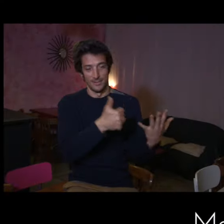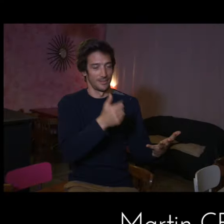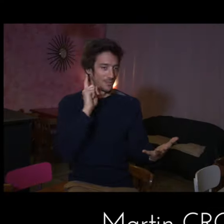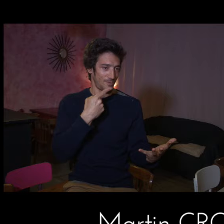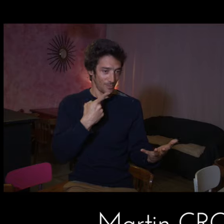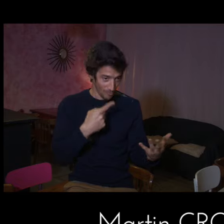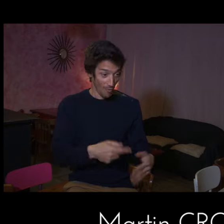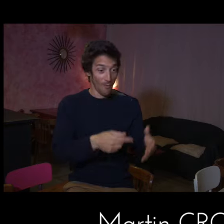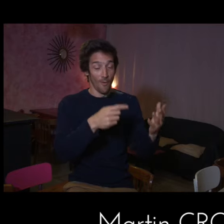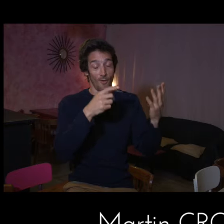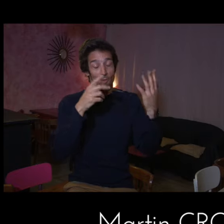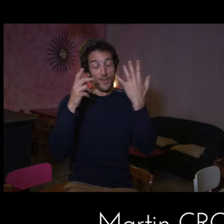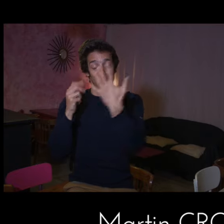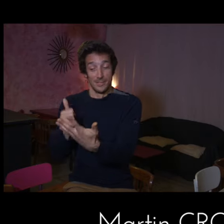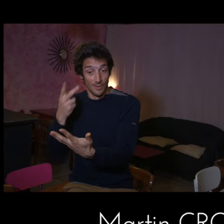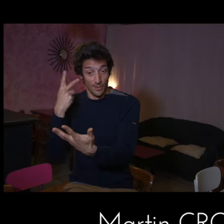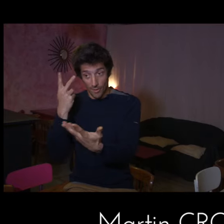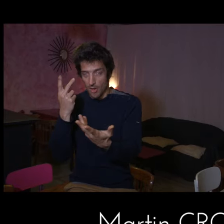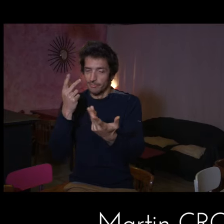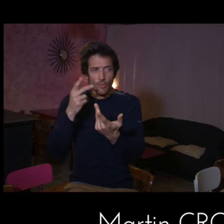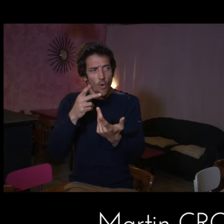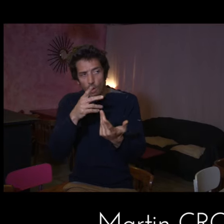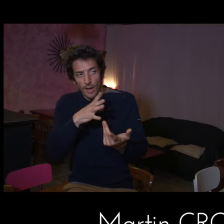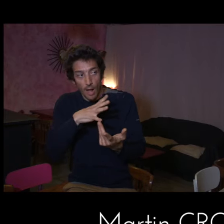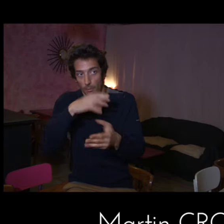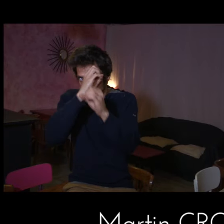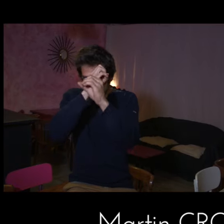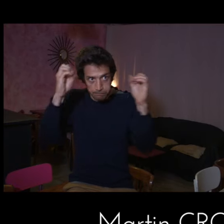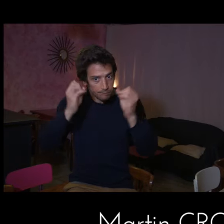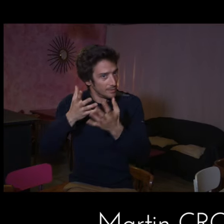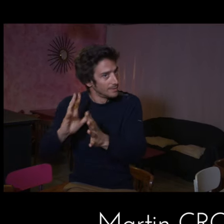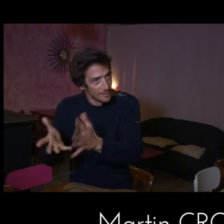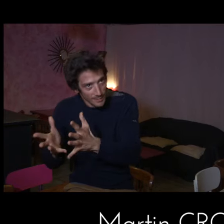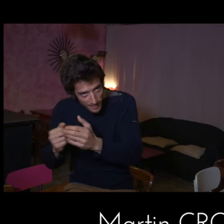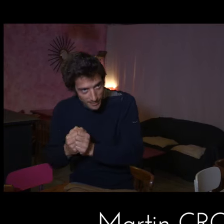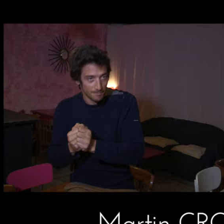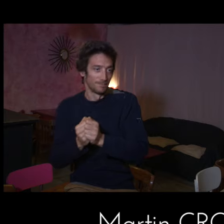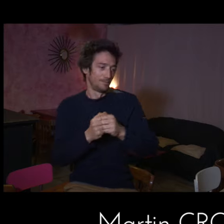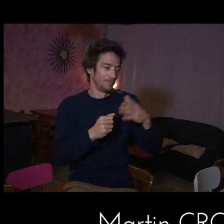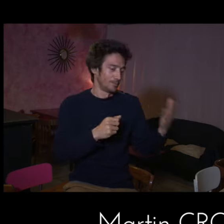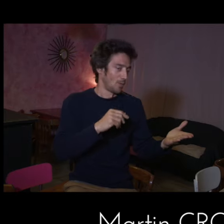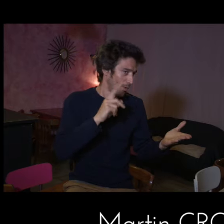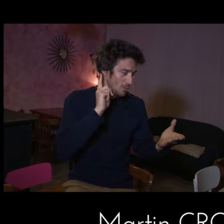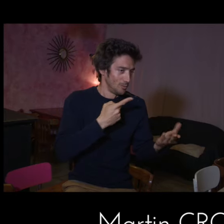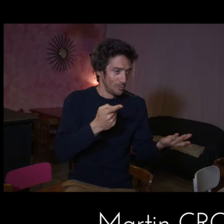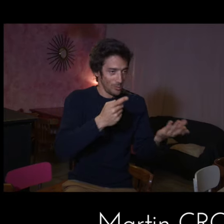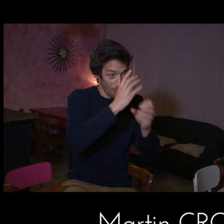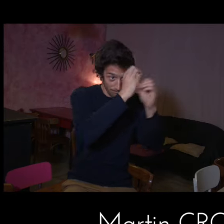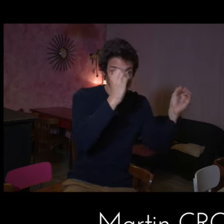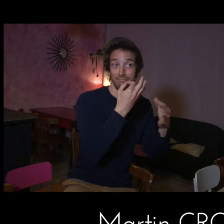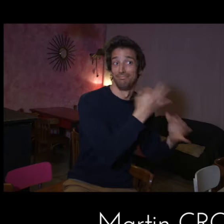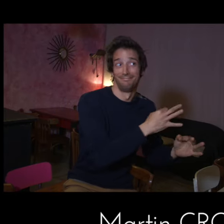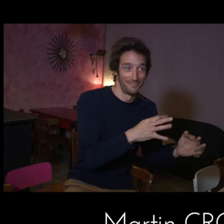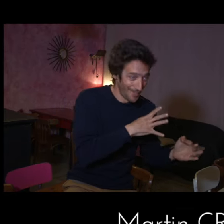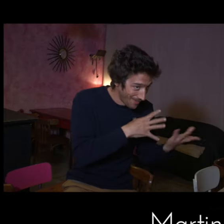Six entendants, six sourds. Six entendants. Il y en a qui ne connaissaient rien à la langue des signes. Il y avait des sourds qui ne connaissaient rien à la